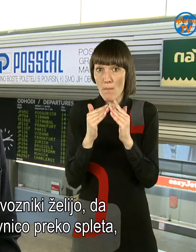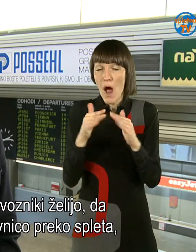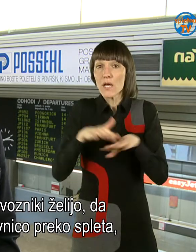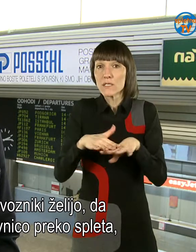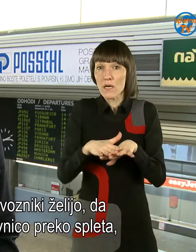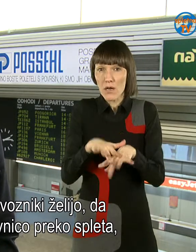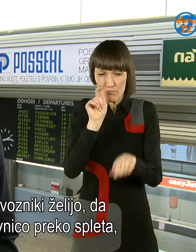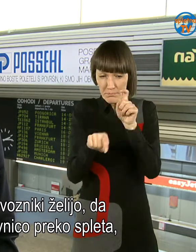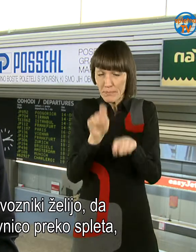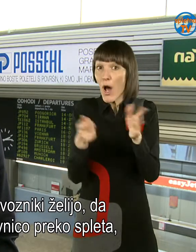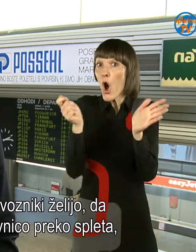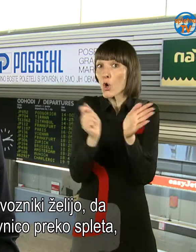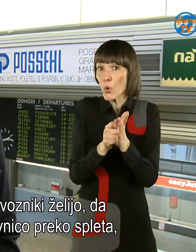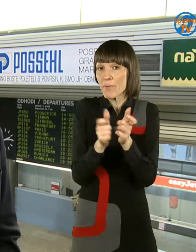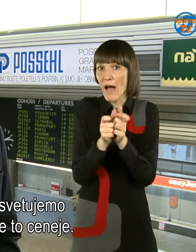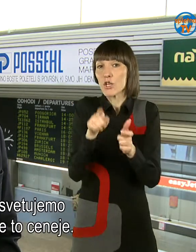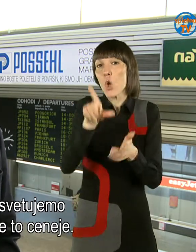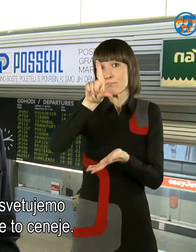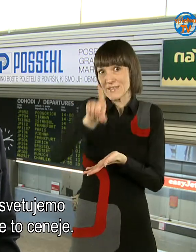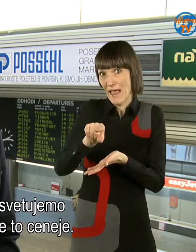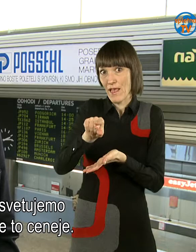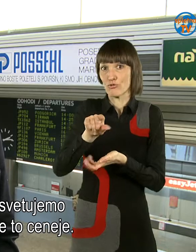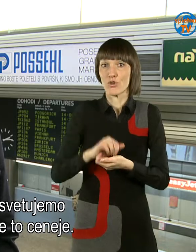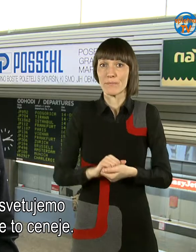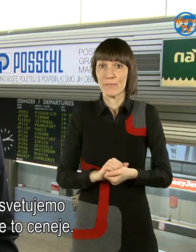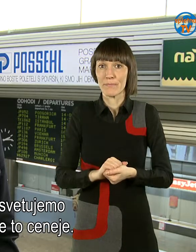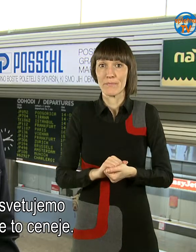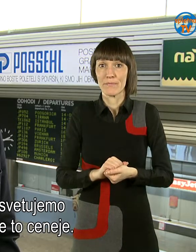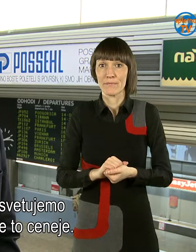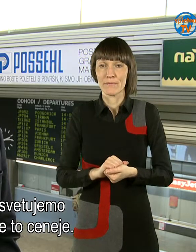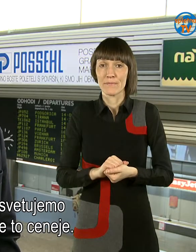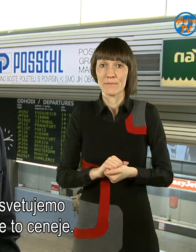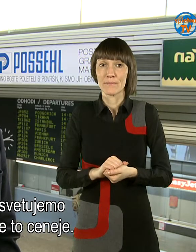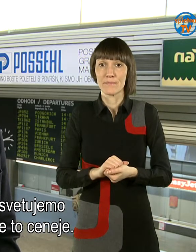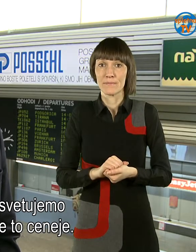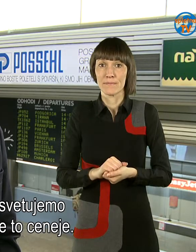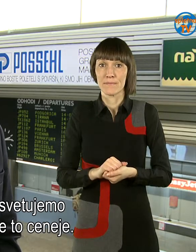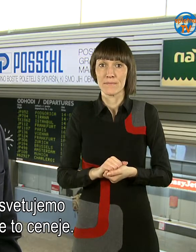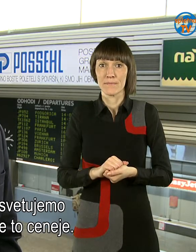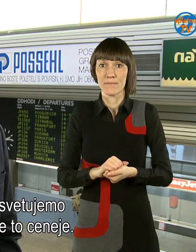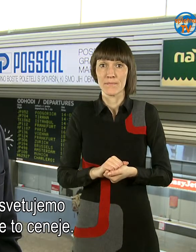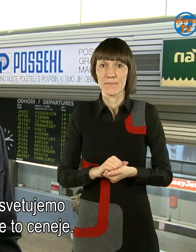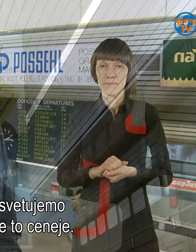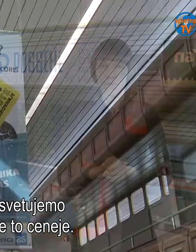kupijo vozovnico in jim tudi mi svetujemo, da je boljše, da jo kupijo preko internetne spletne strani, ker je tudi ceneje.